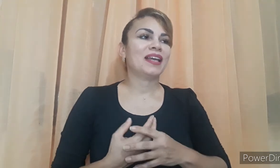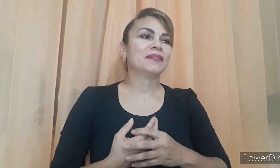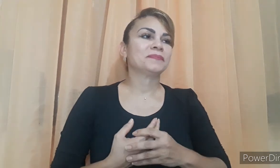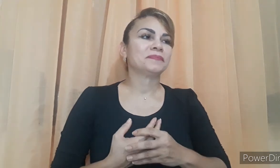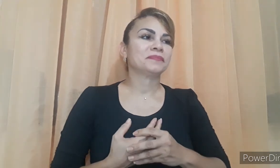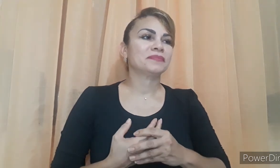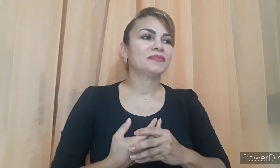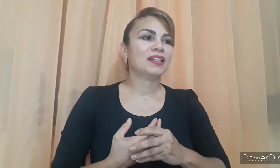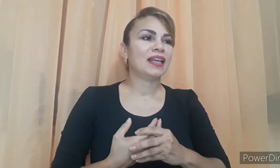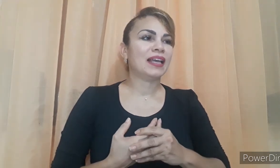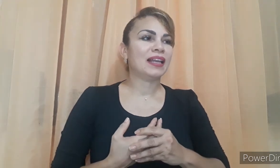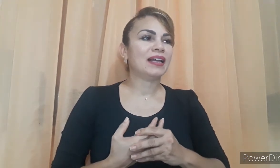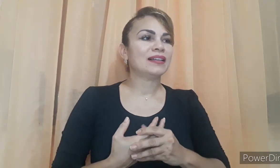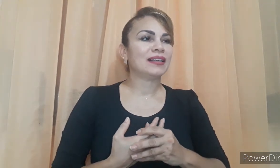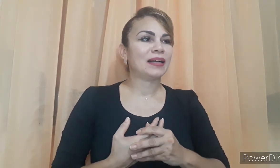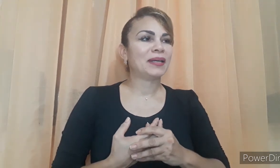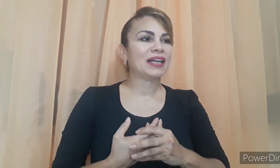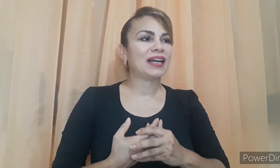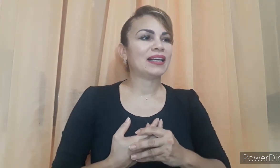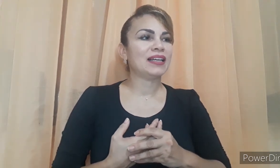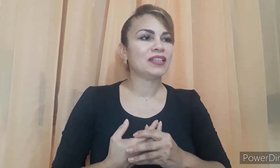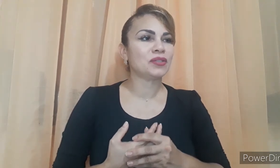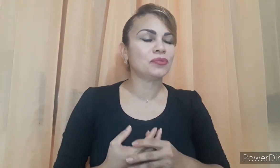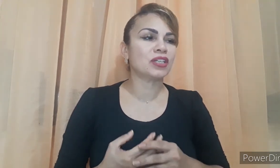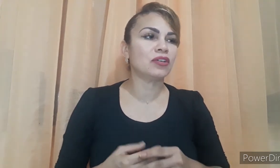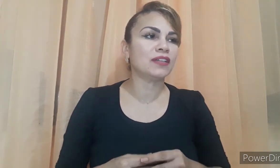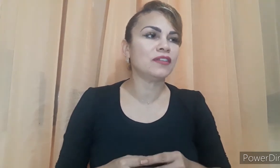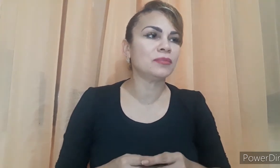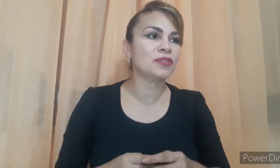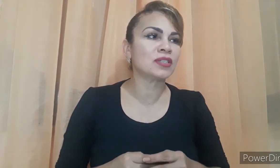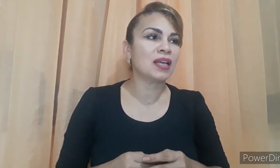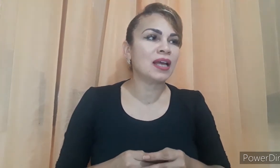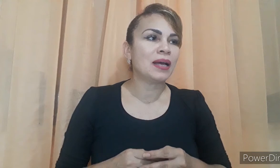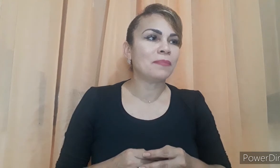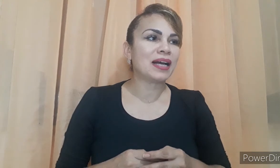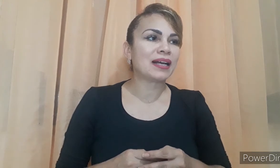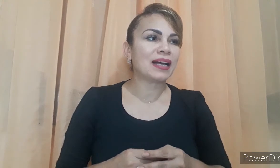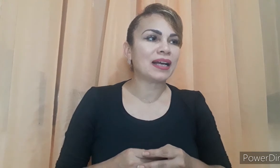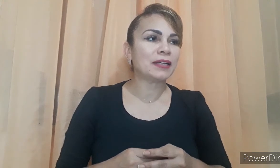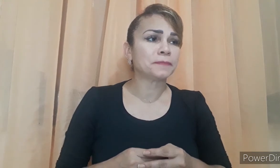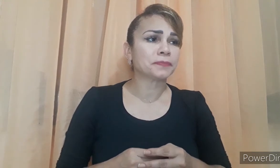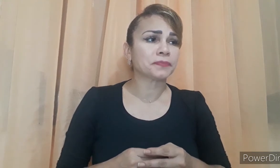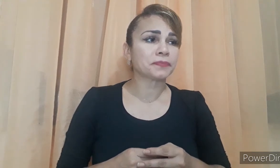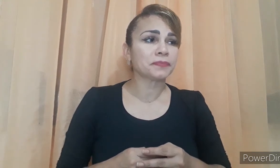né? A macaca é suja. Agora vamos marcar